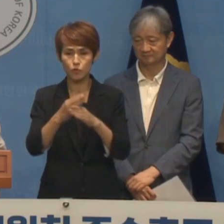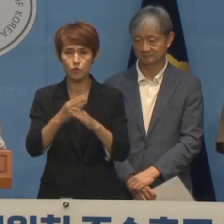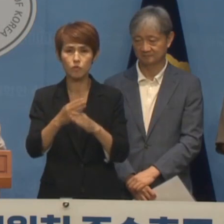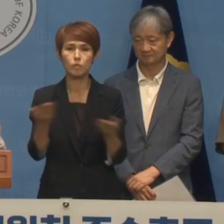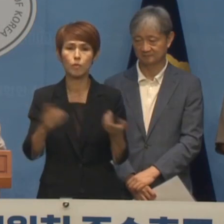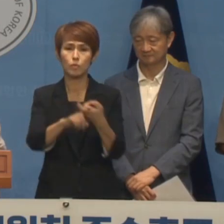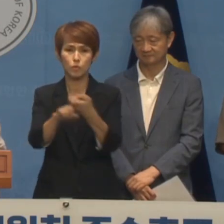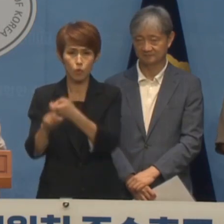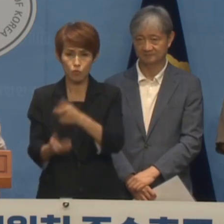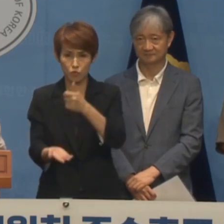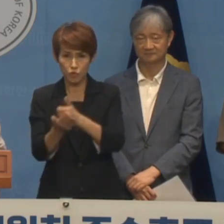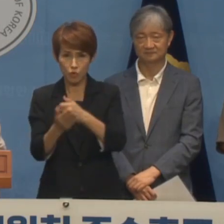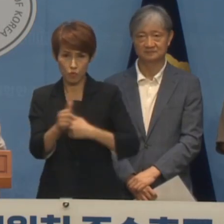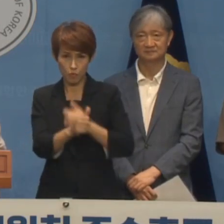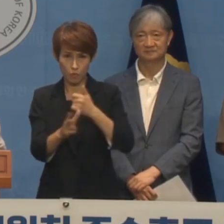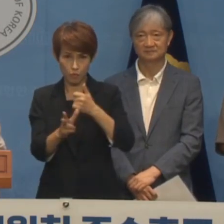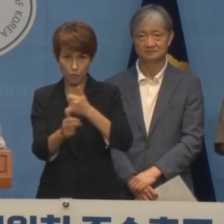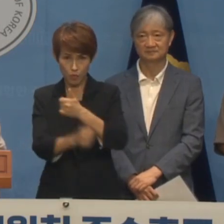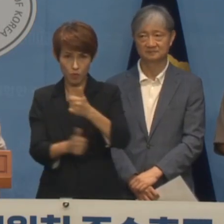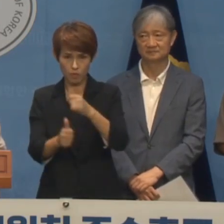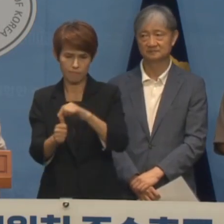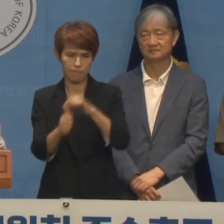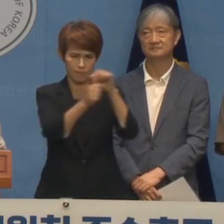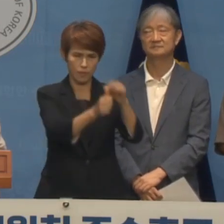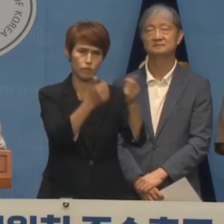위촉하고 국민연금은